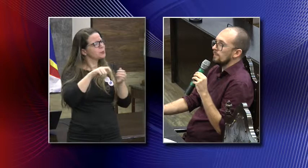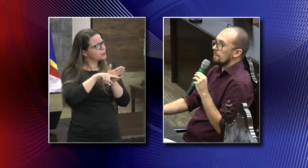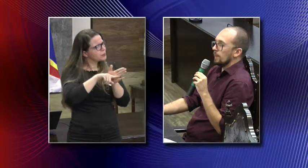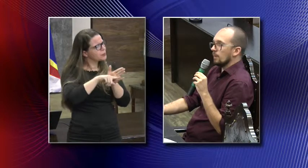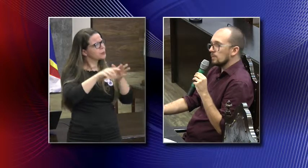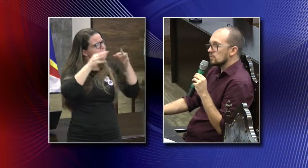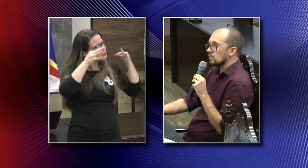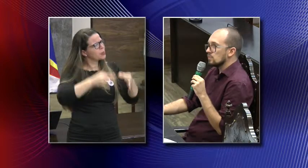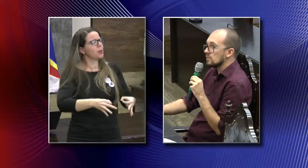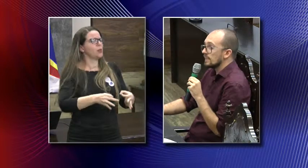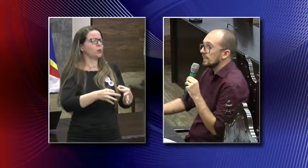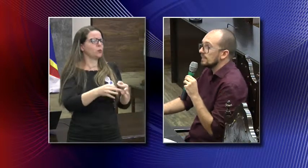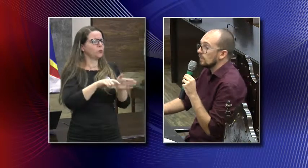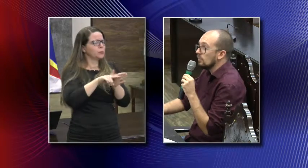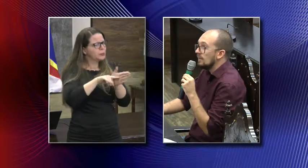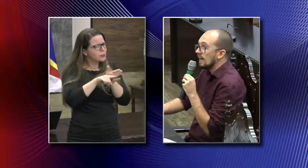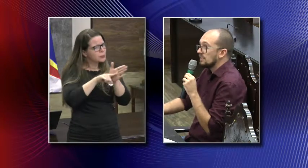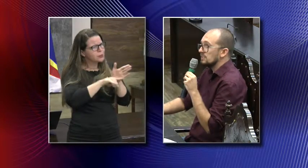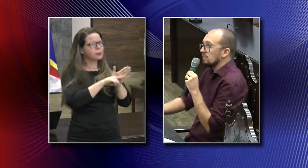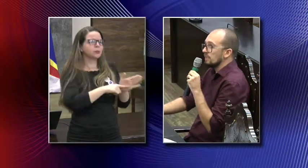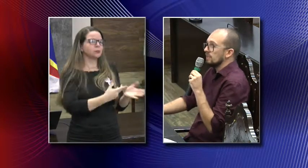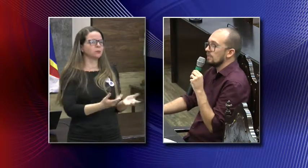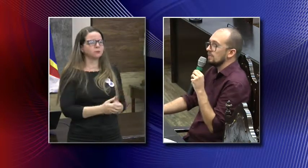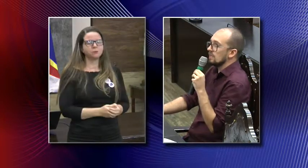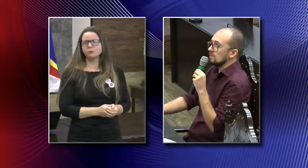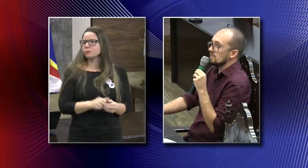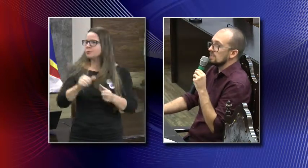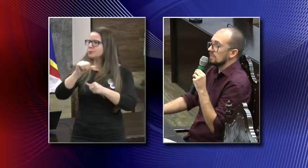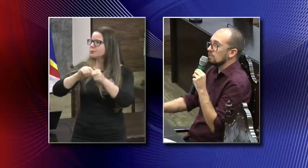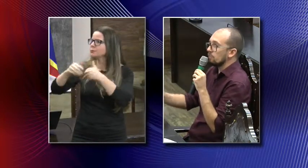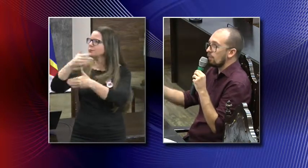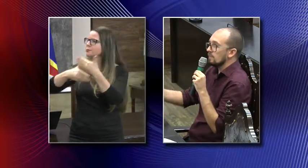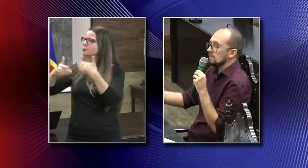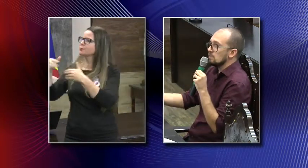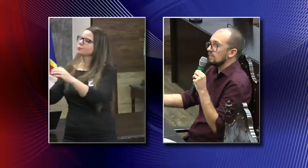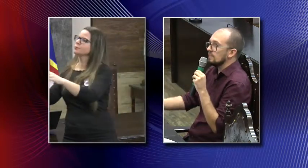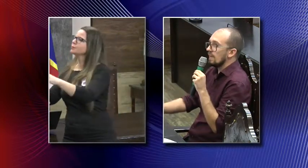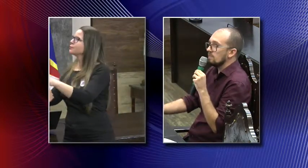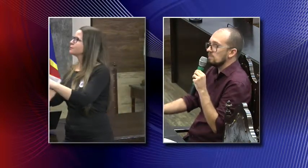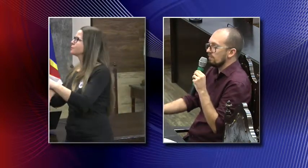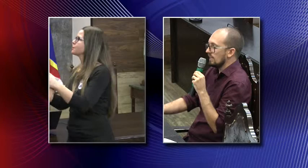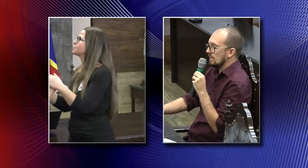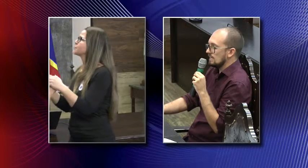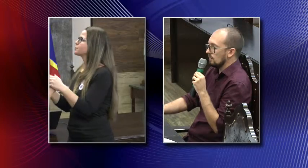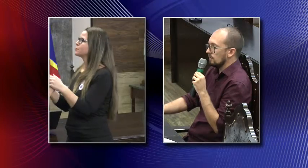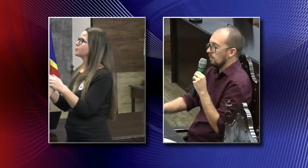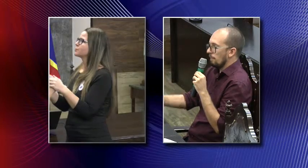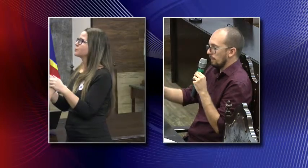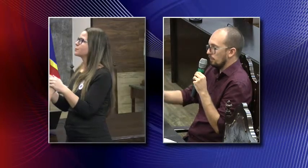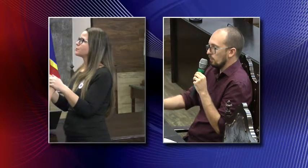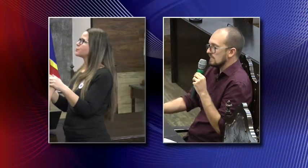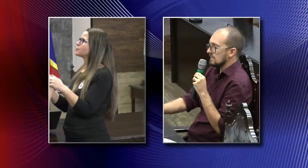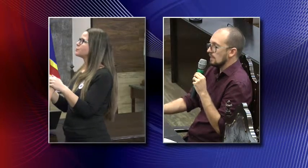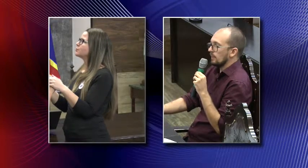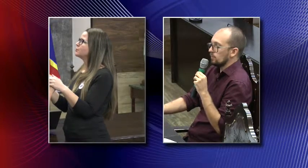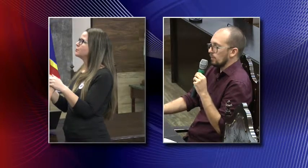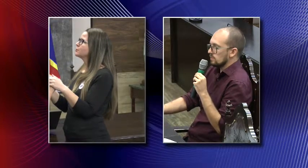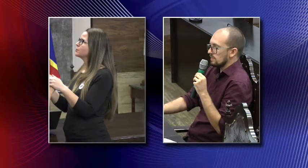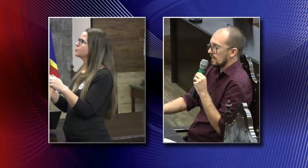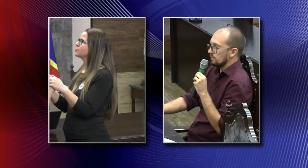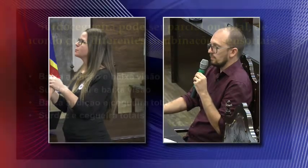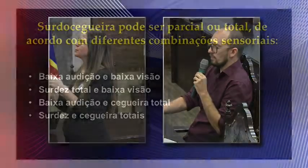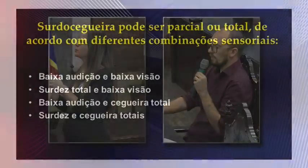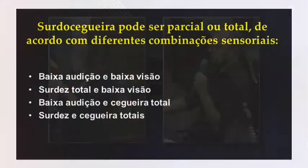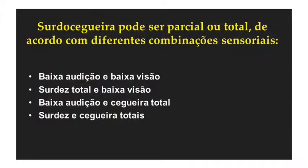como uma pessoa com surdo-cegueira. Então, a gente está falando ainda, às vezes, das formas e dos critérios de avaliação para o recenseamento. O